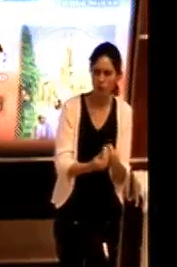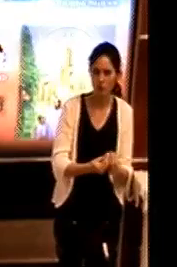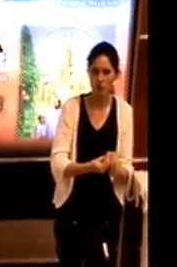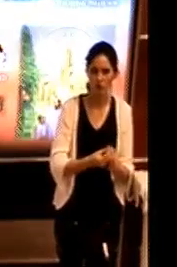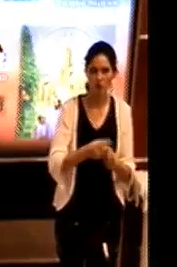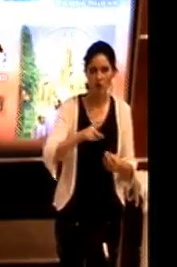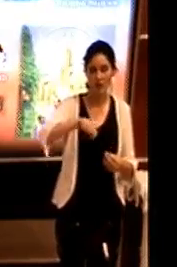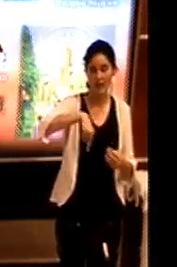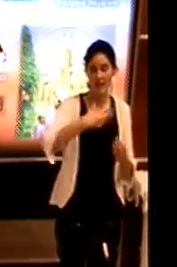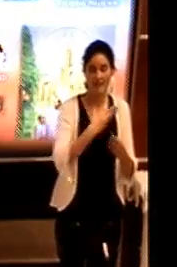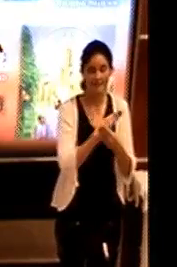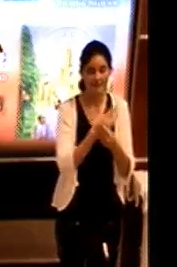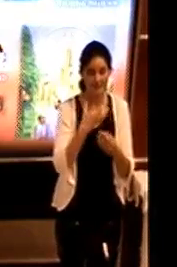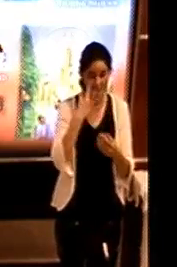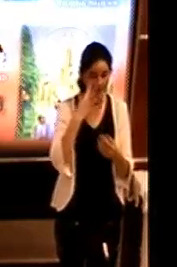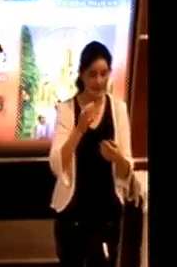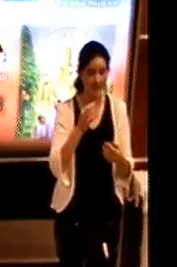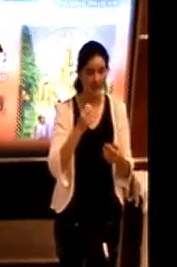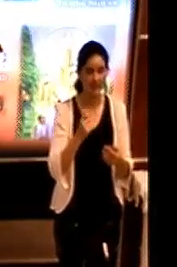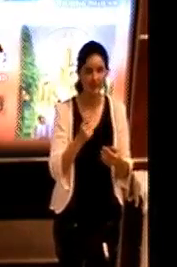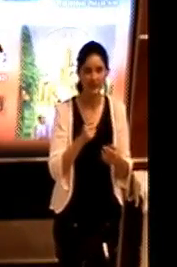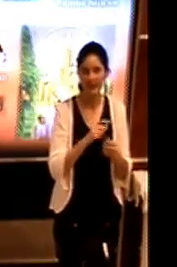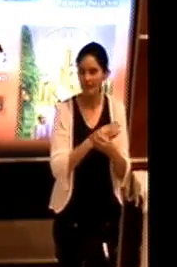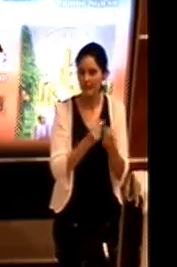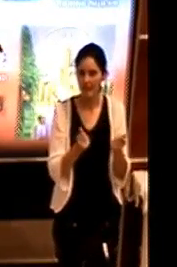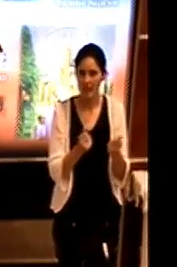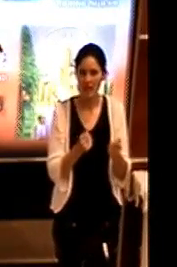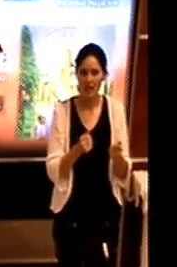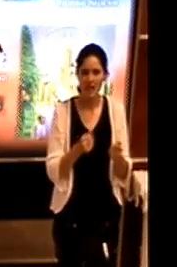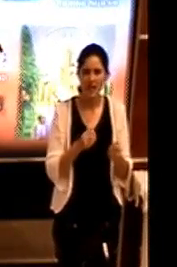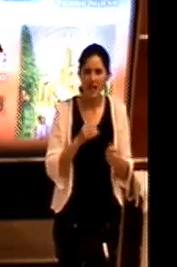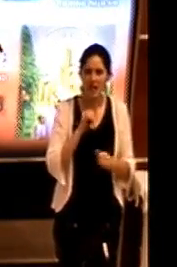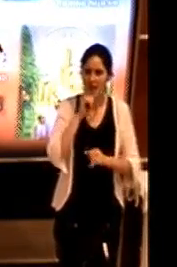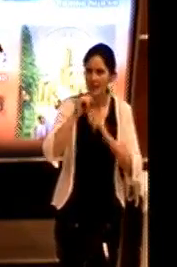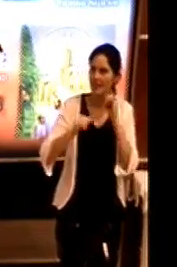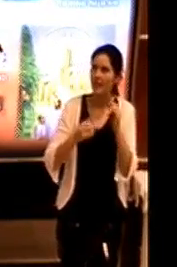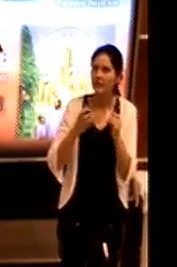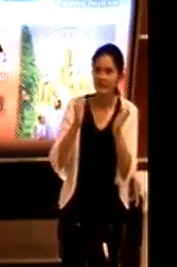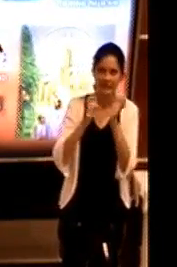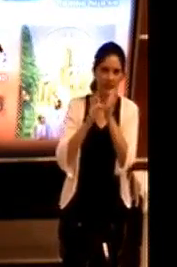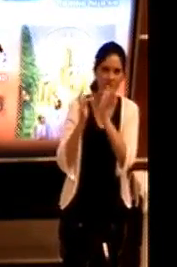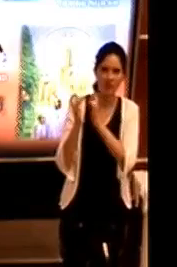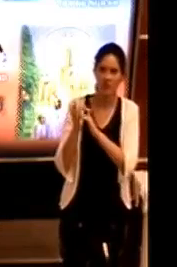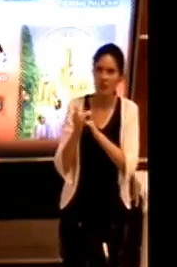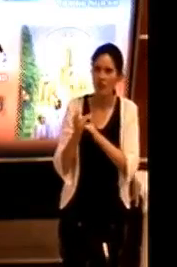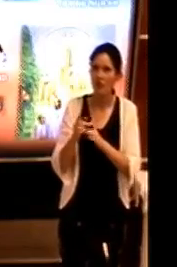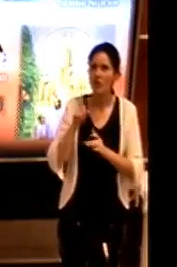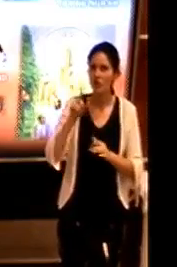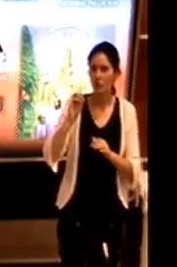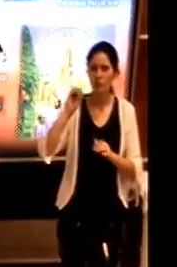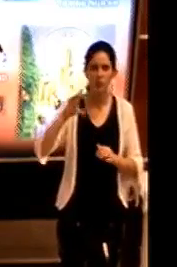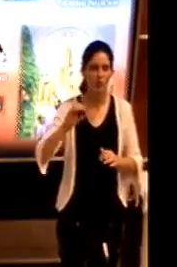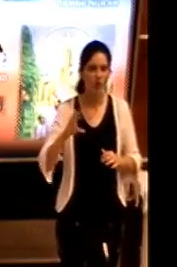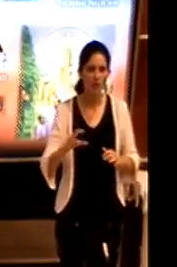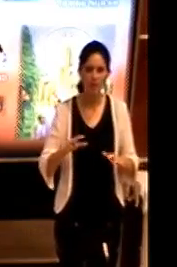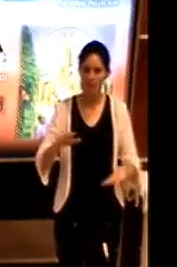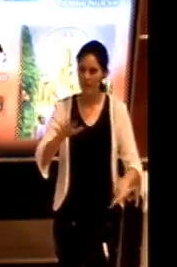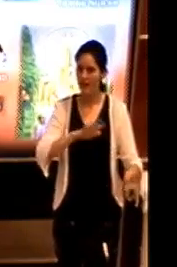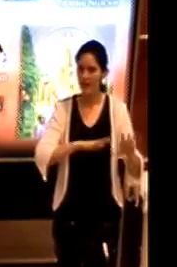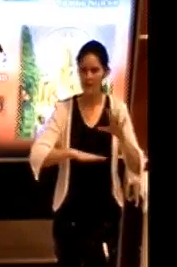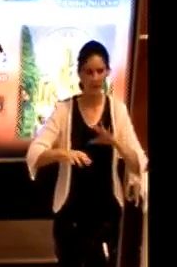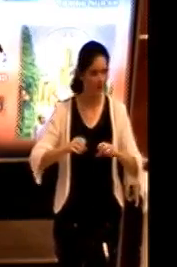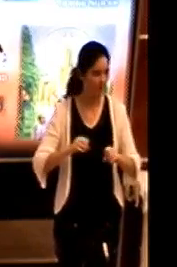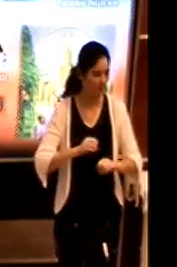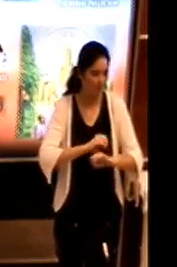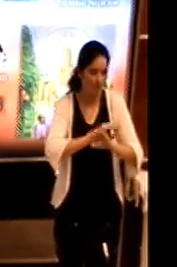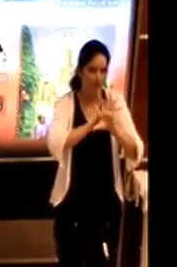Señor, Señor, en tu nombre no echamos fuera demonios, y en tu nombre no hicimos muchos milagros, y en tu nombre no